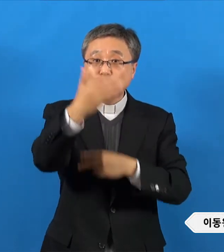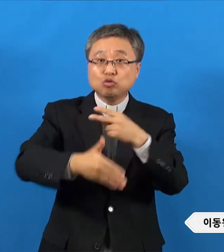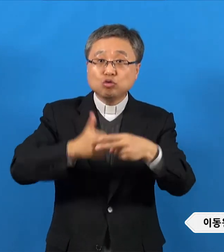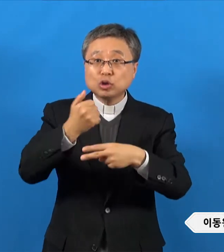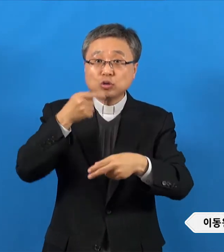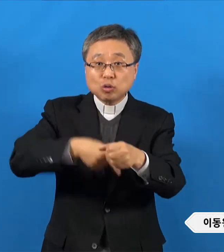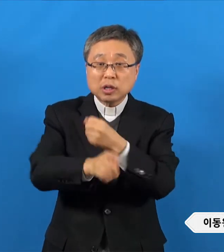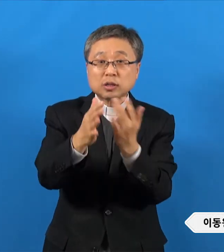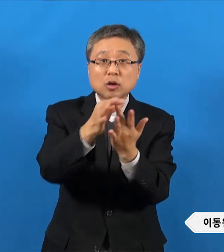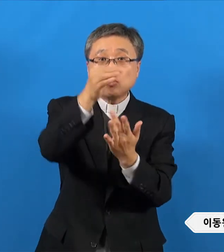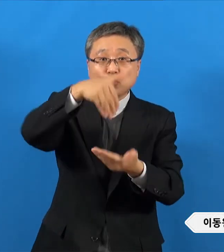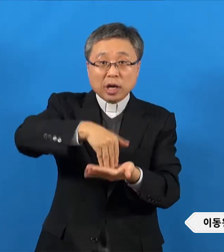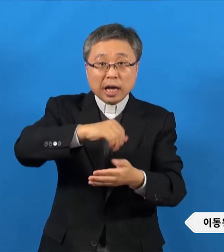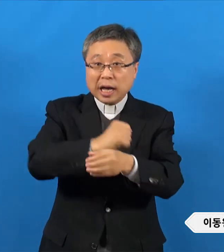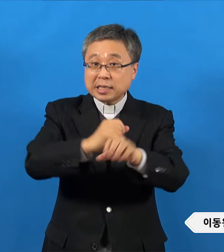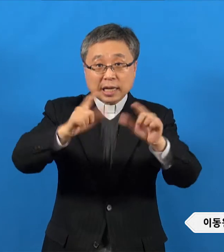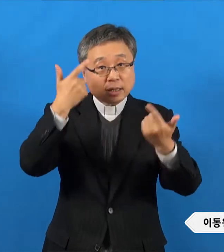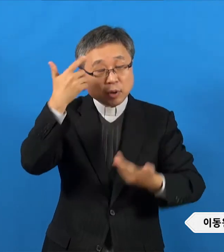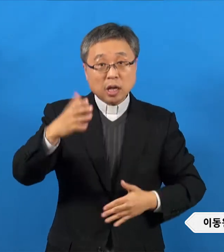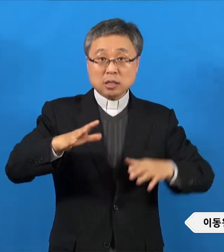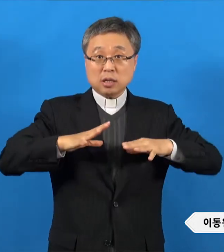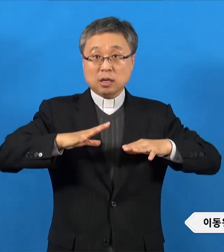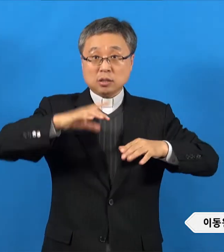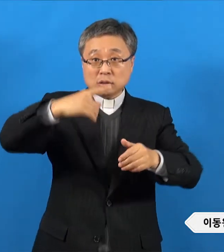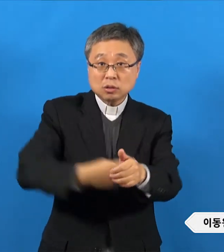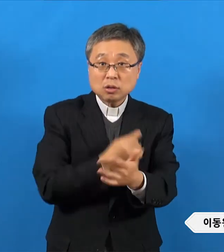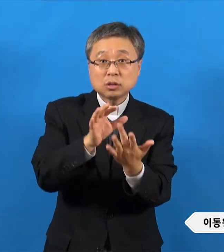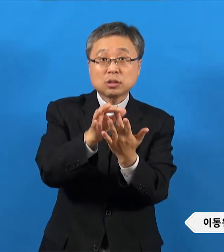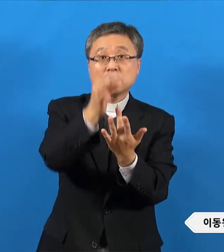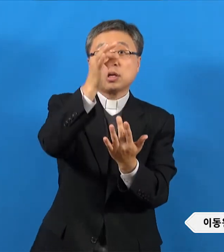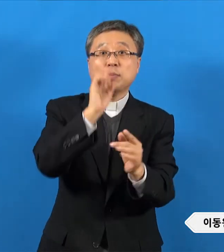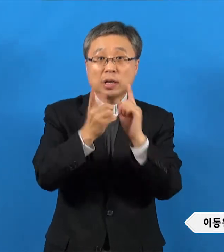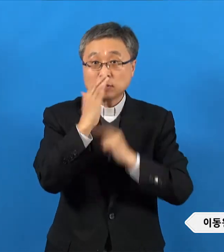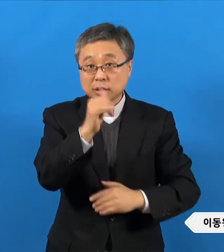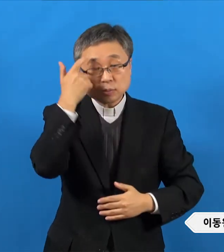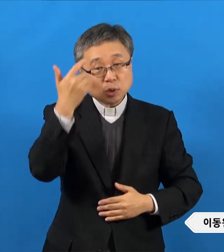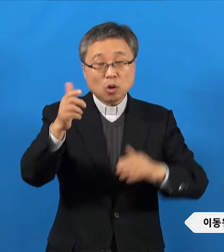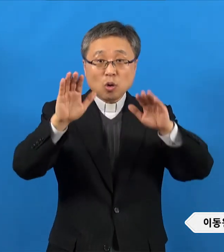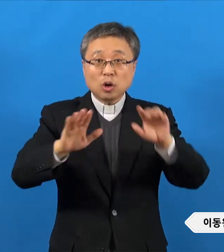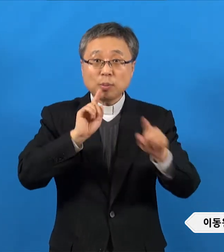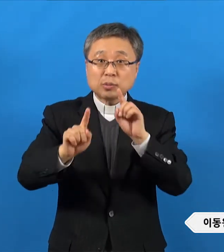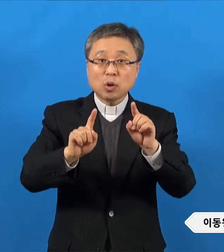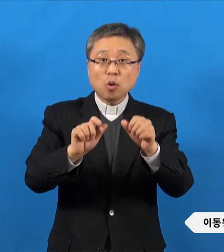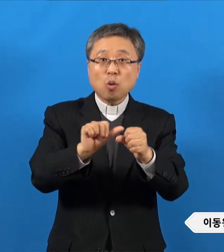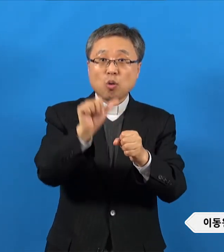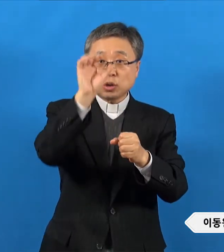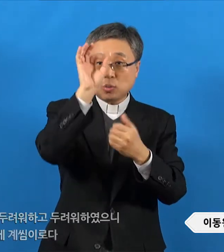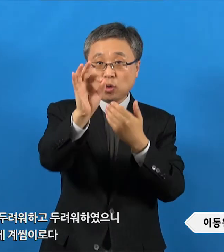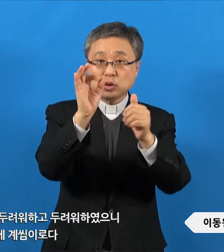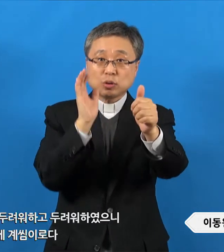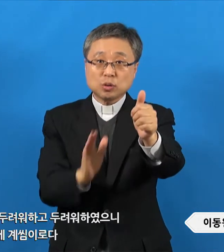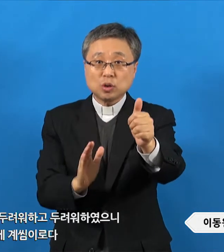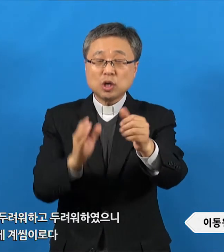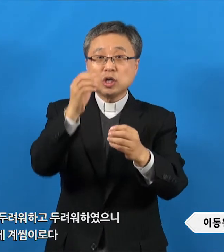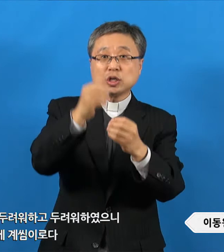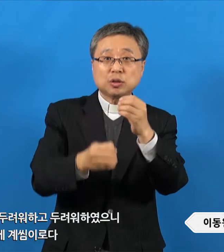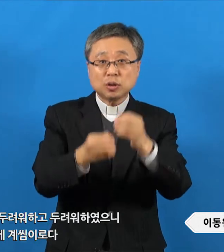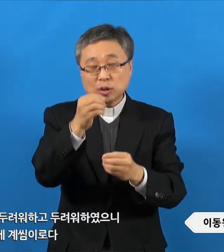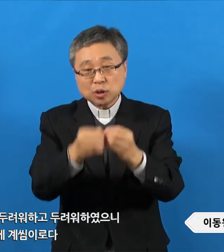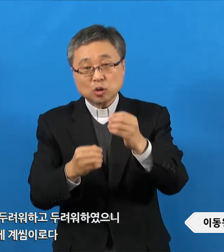않을까요? 그것을 자랑스러운 선택이라고 말할 수 있을까요? 오늘 본문의 5절을 보십시오. 오늘 시편 우리가 읽은